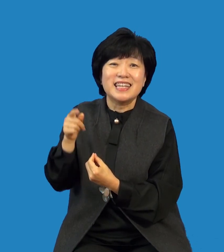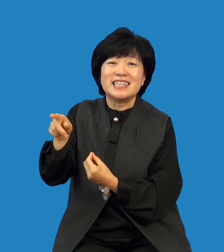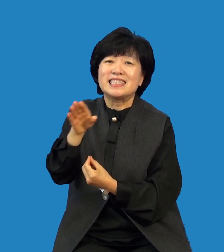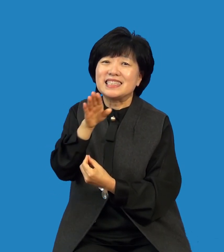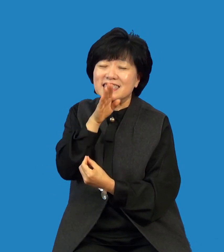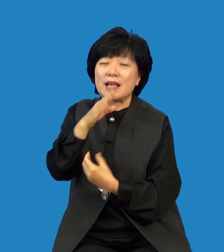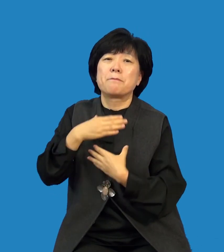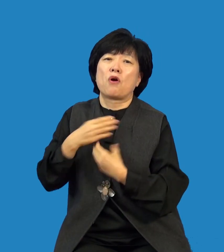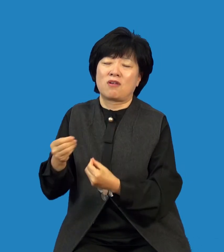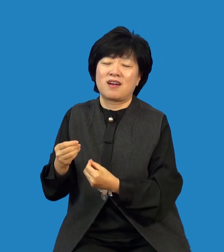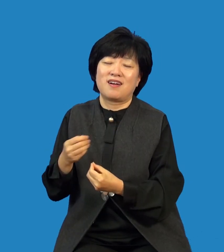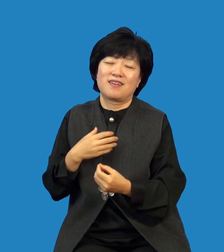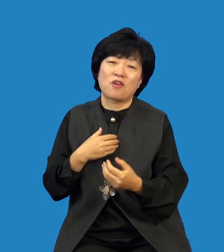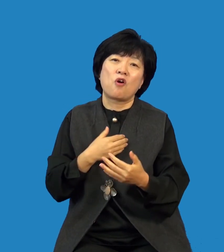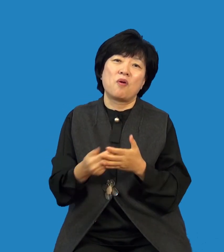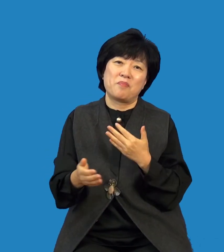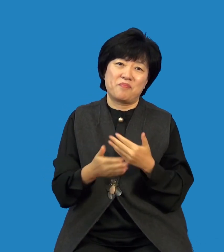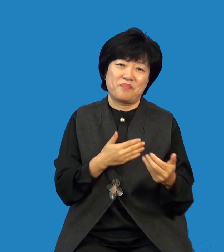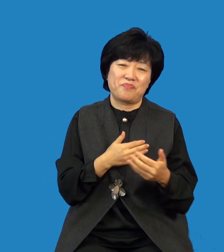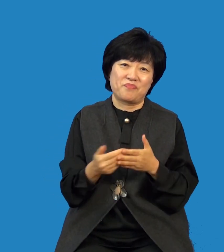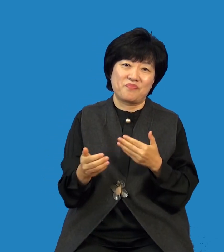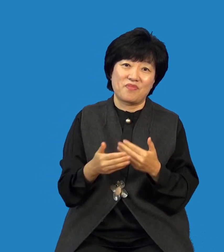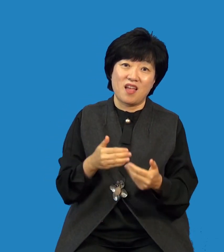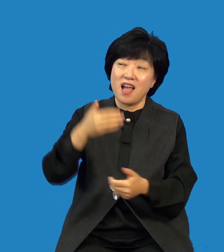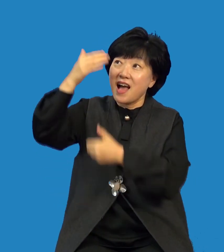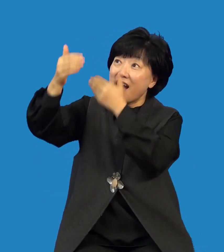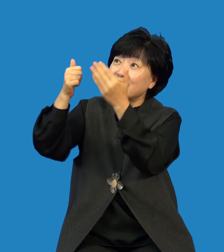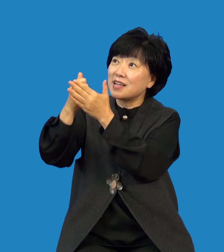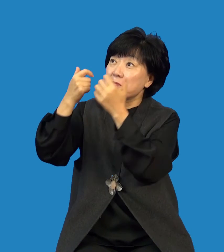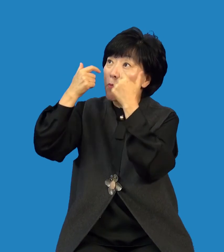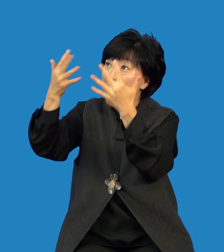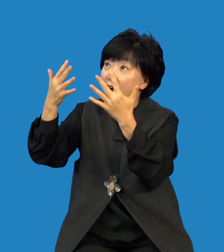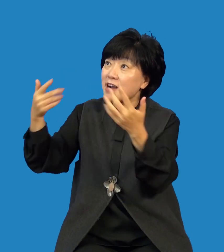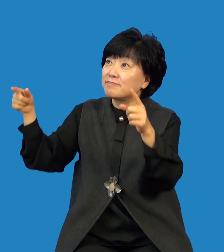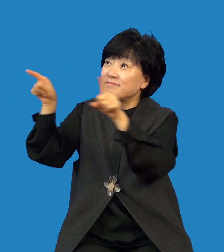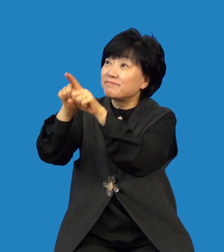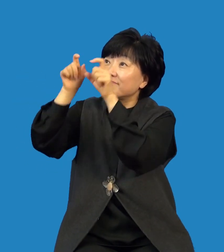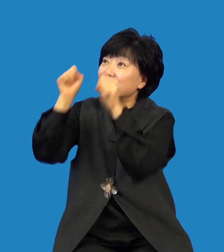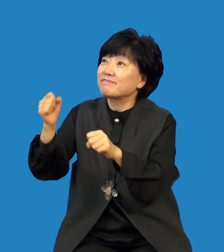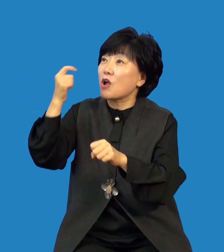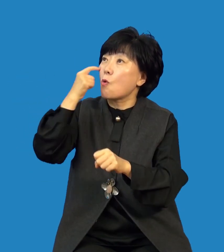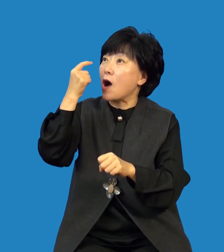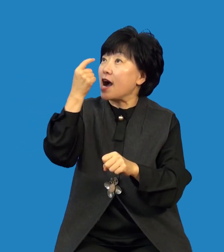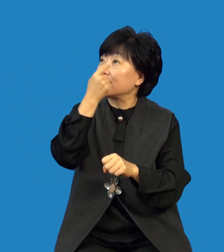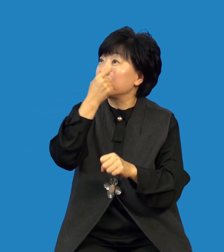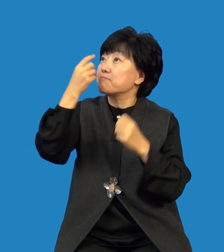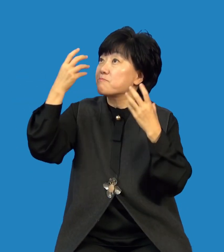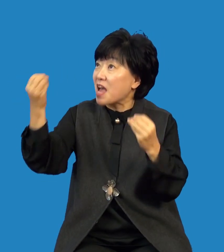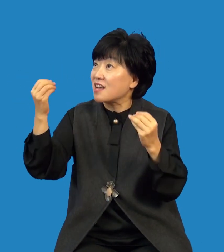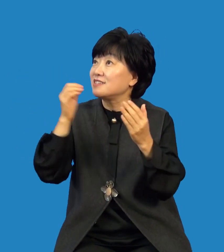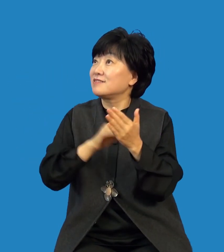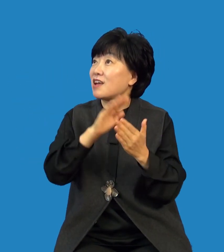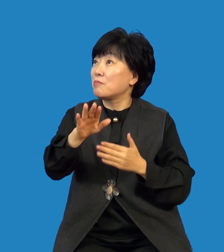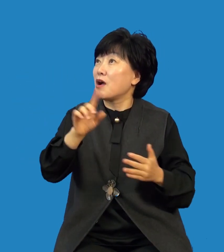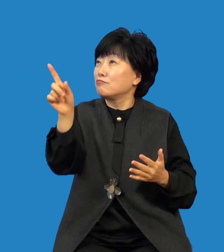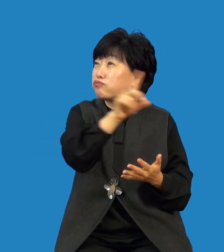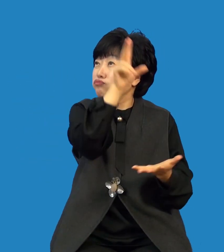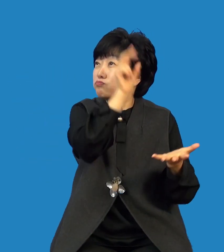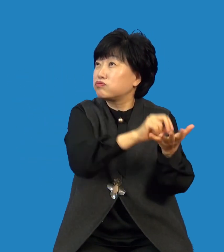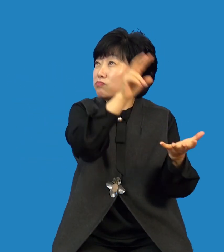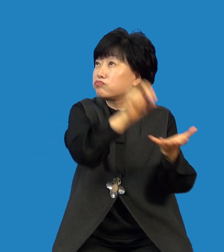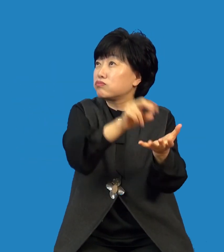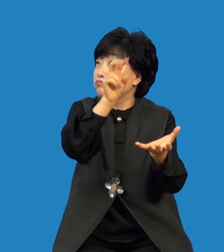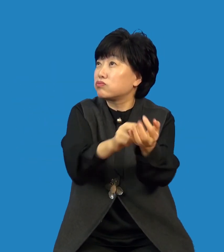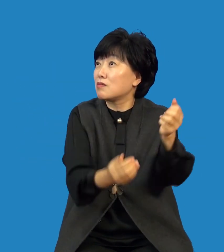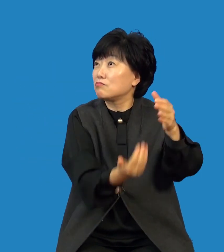실제 경험해 보니까 알겠더라고. 하나님이 함께 하신다고 하는 게 확인이 되고 나니까 어떤 일이 벌어져도 별로 불안하지가 않은 거야. 어차피 하나님이